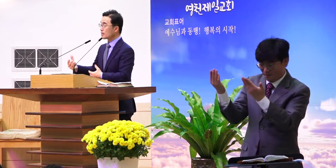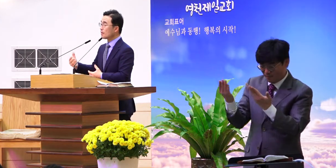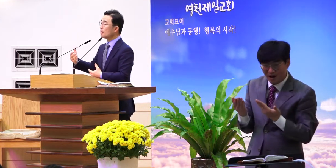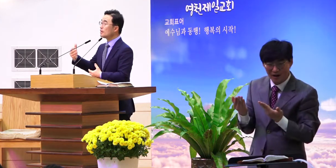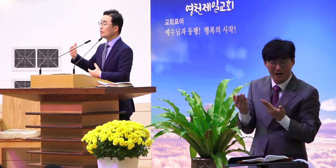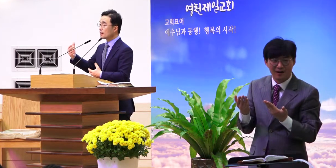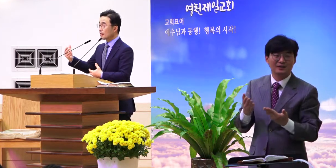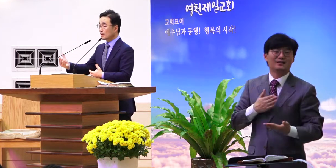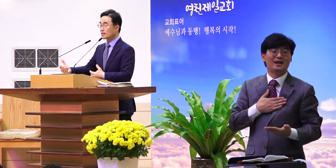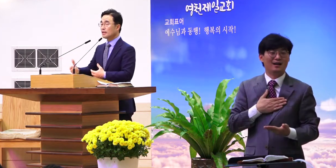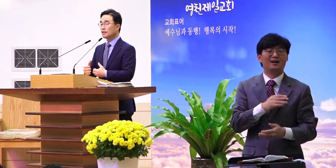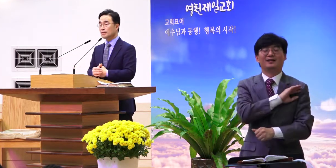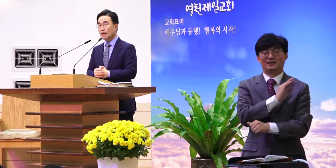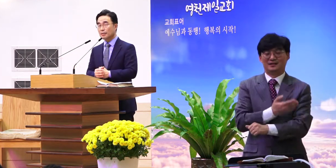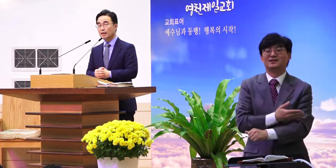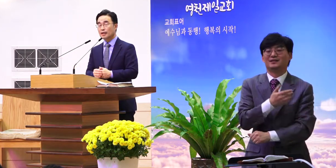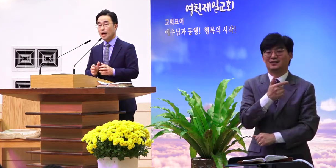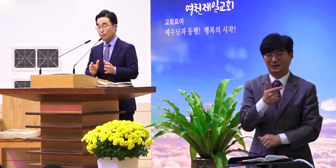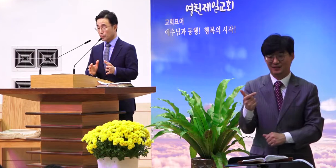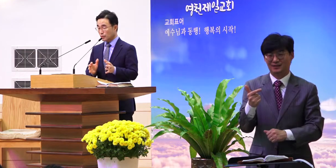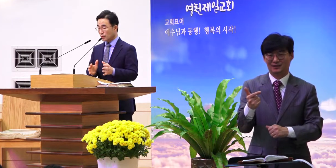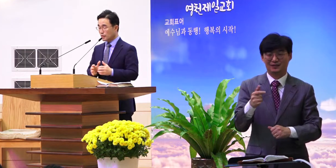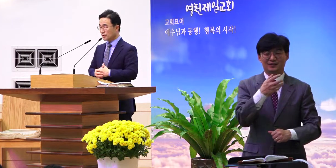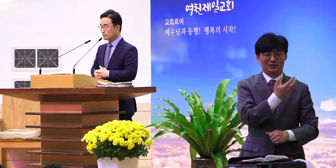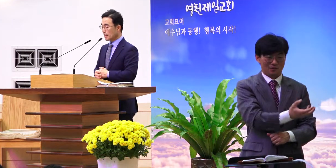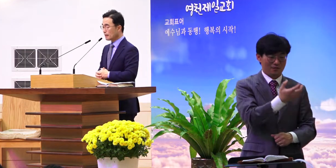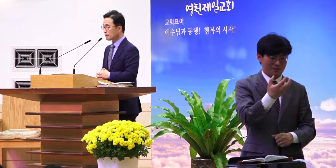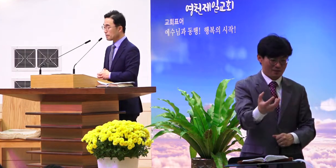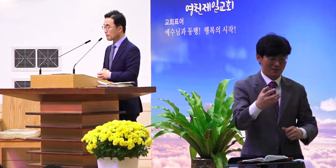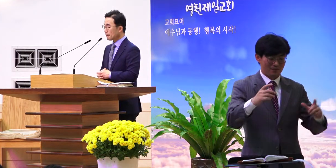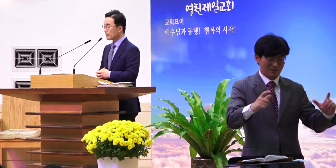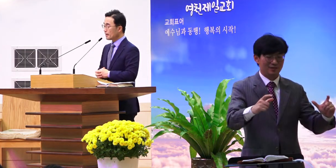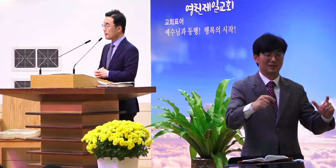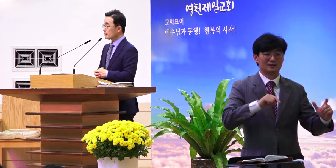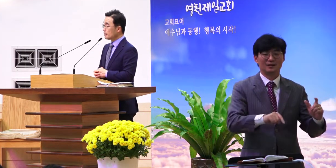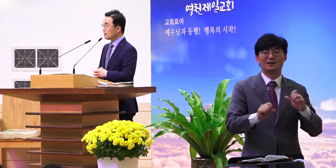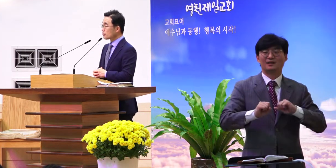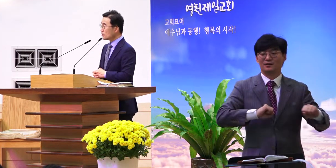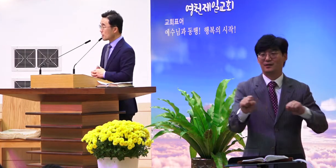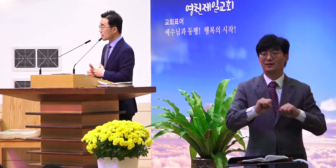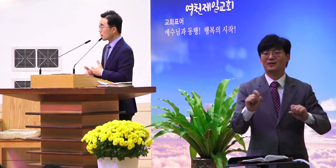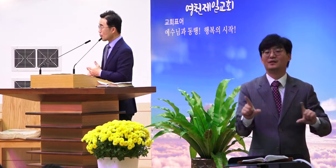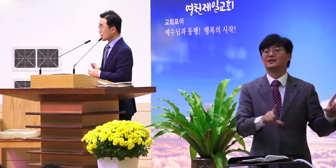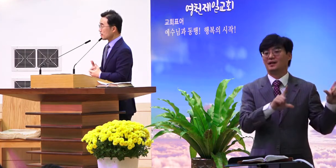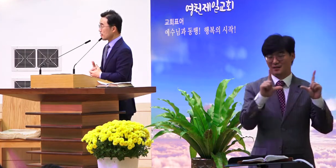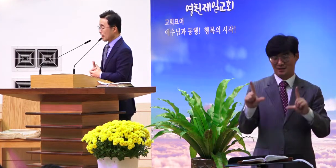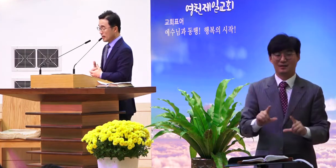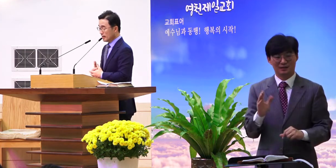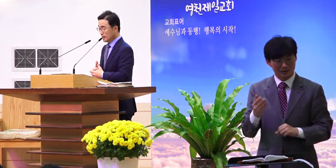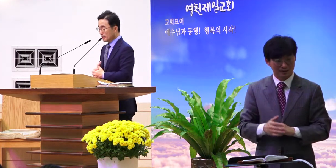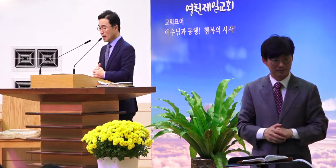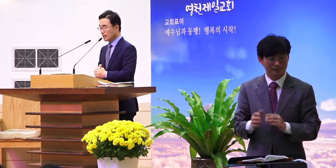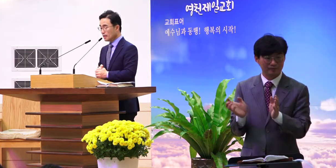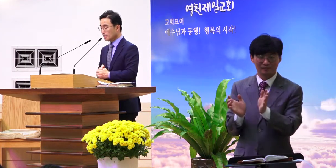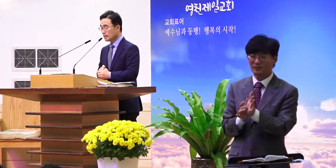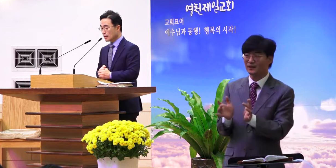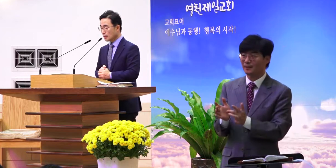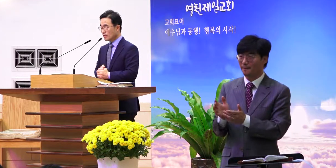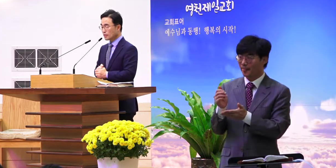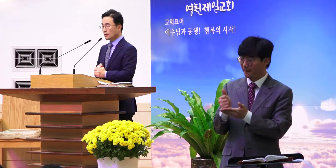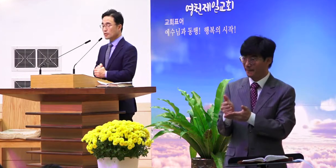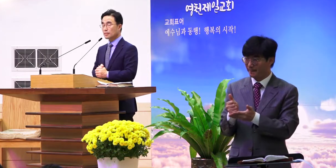땅에 가서 그 땅을 다스리는 사람이 아포스톨로스였습니다. 예수님은 제자들을 보내실 때에 이